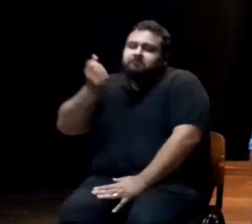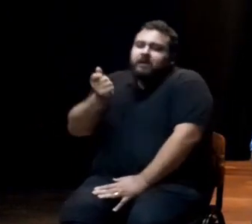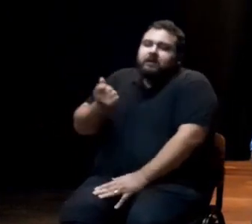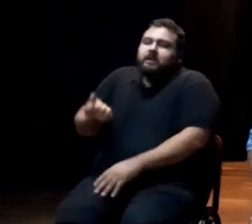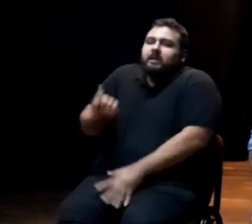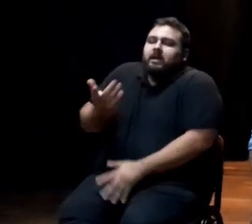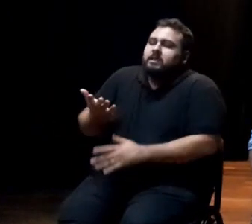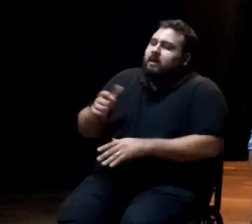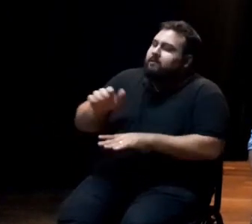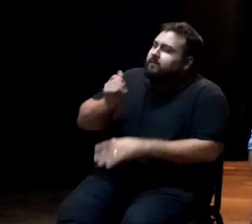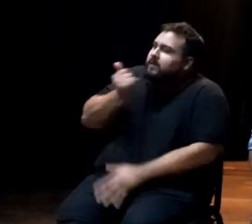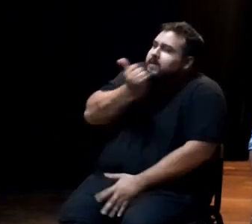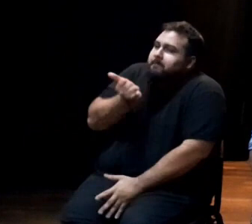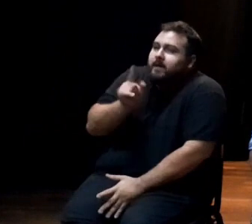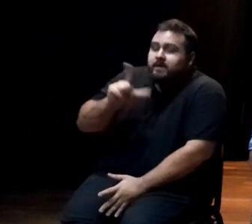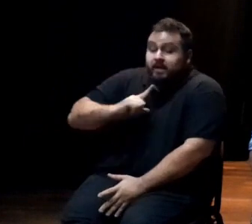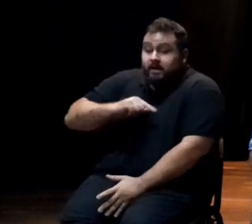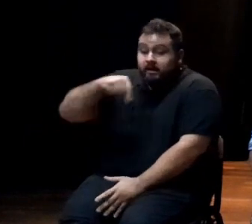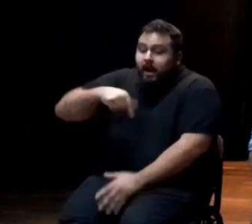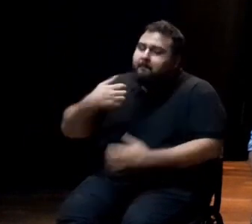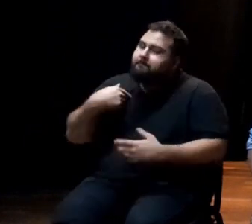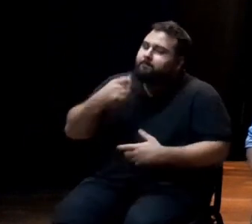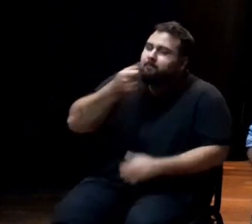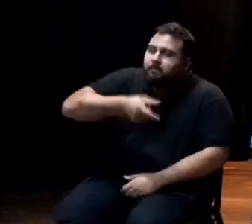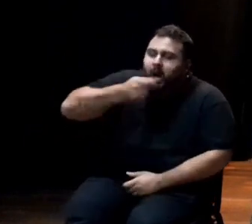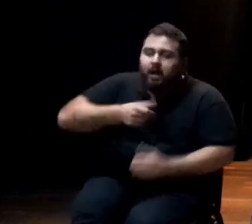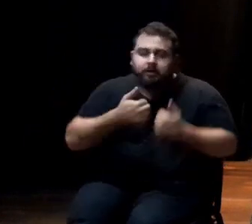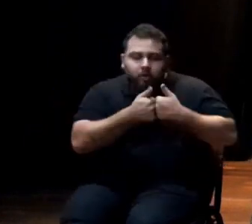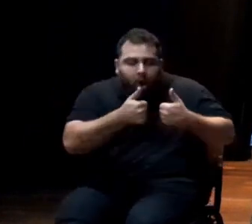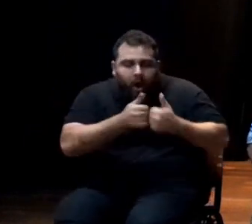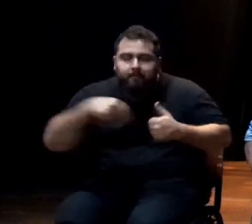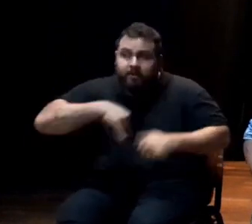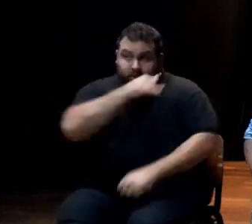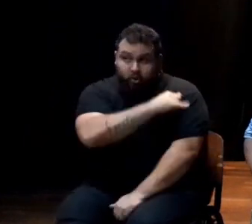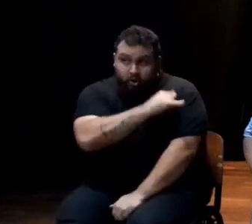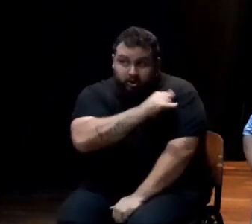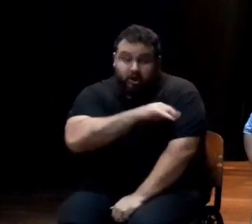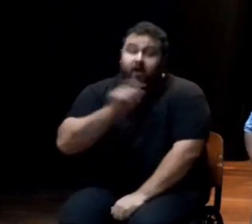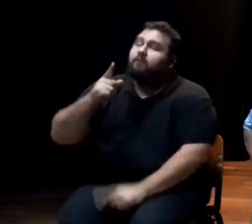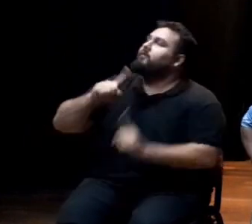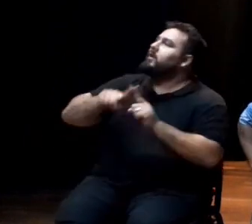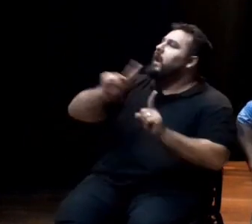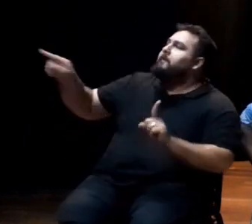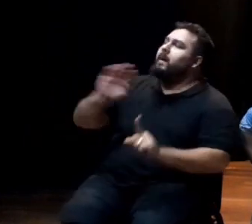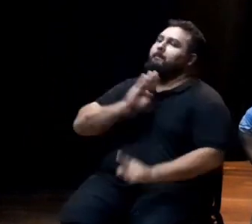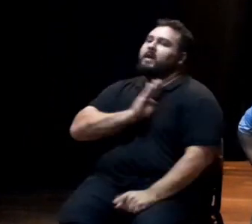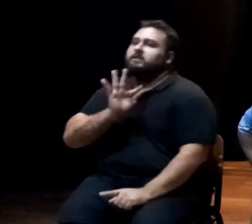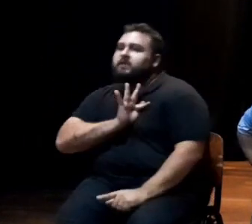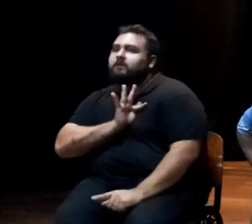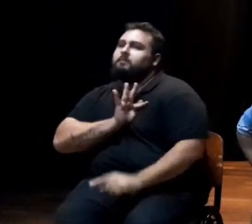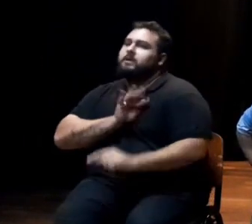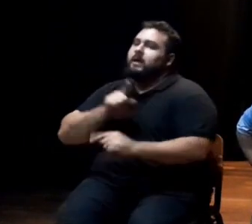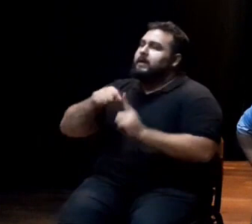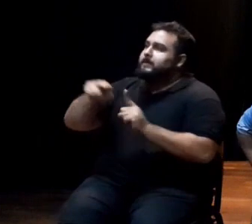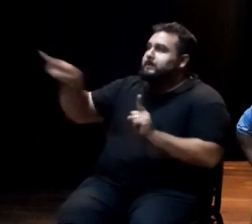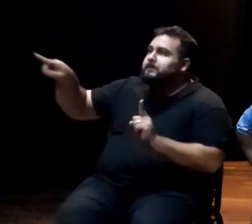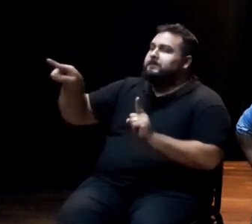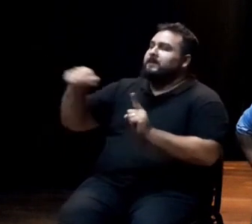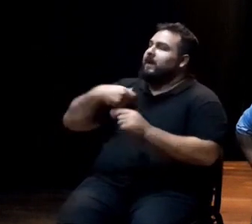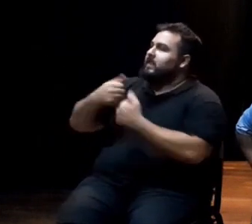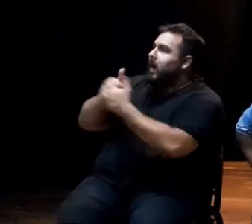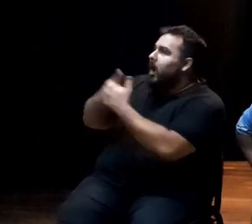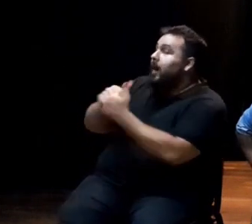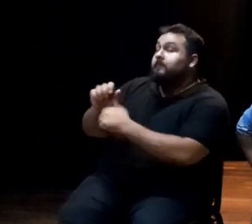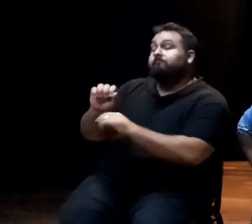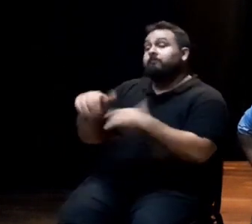aqui no Rio tem piadas de ônibus. Ah, porque eu peguei um ônibus indo lá pra Baixada Fluminense, e aí a gente tá em